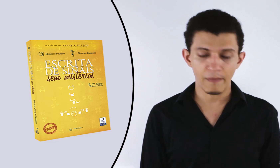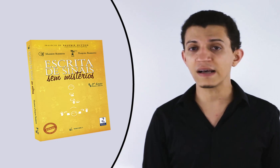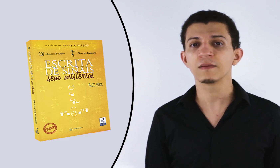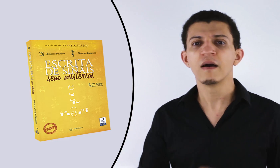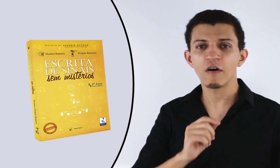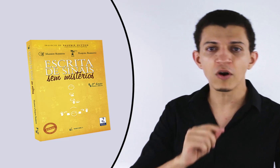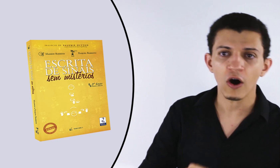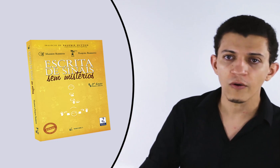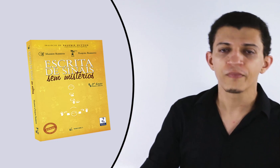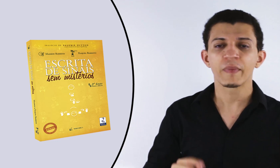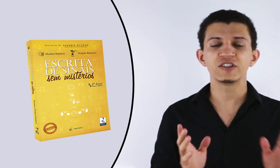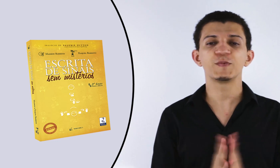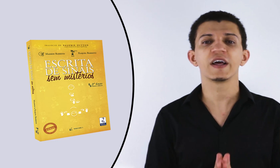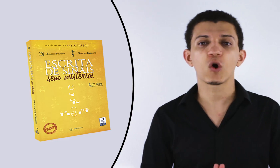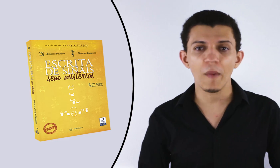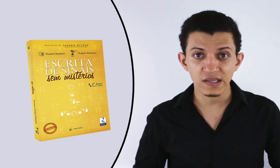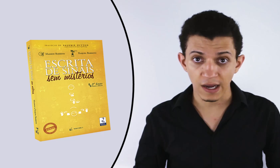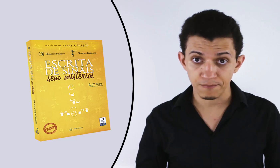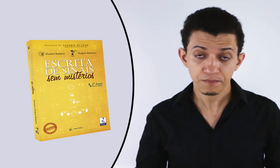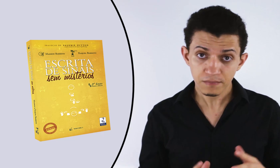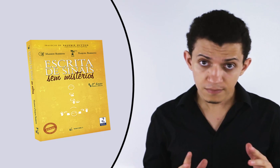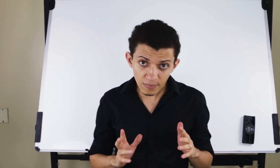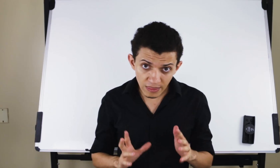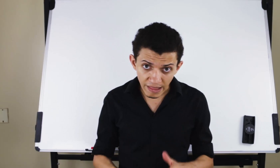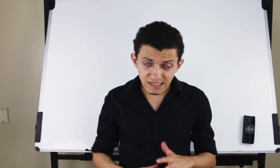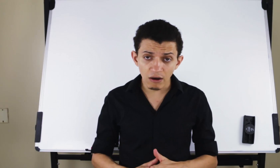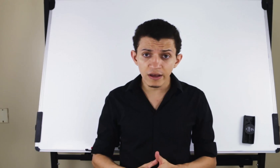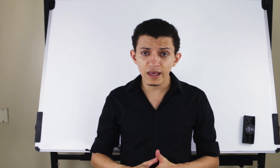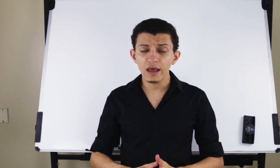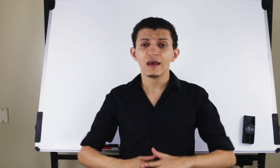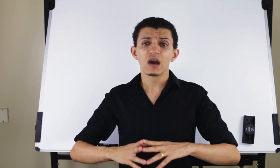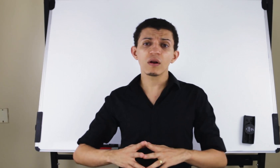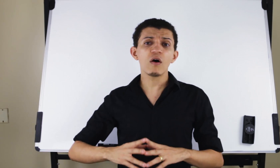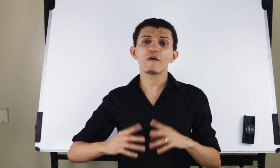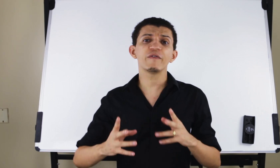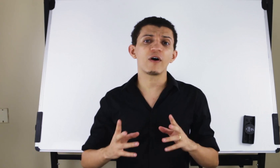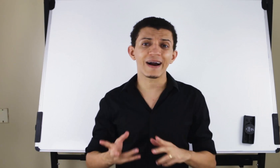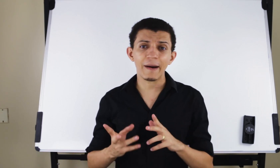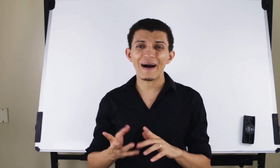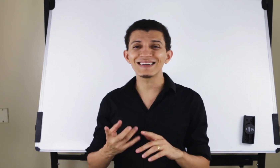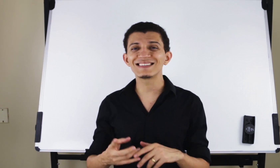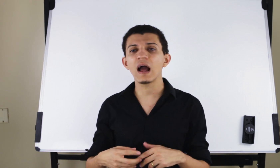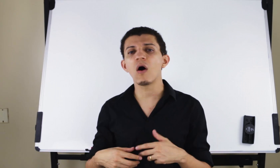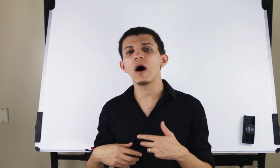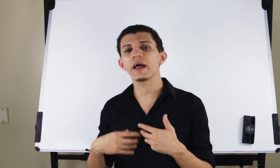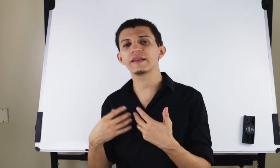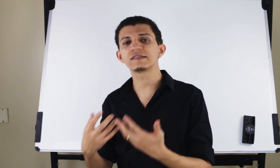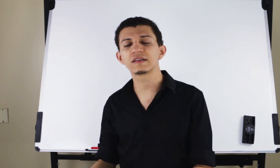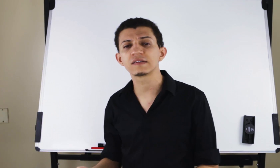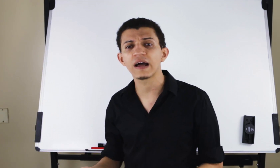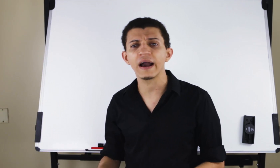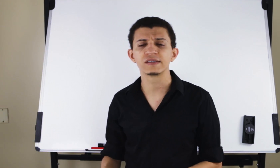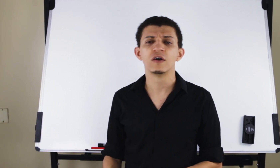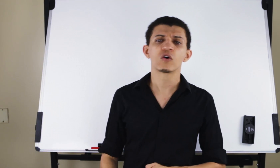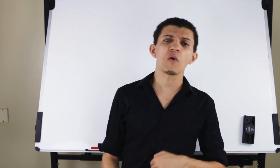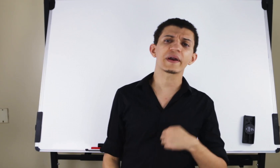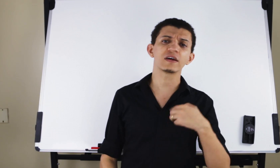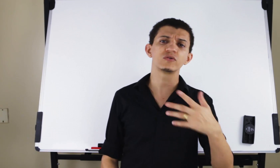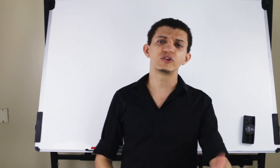Mas vamos logo para a gente poder começar. Nessa aula aqui, eu não vou me focar na parte teórica da escrita de sinais. Como que ela